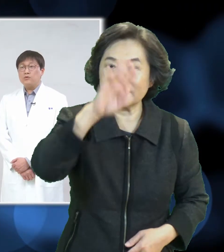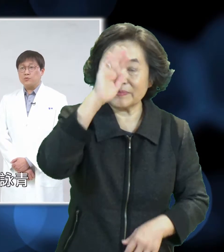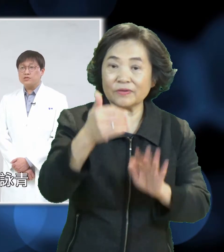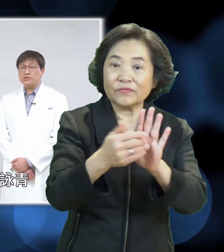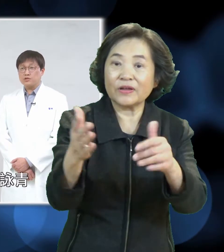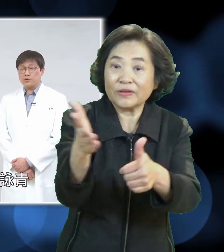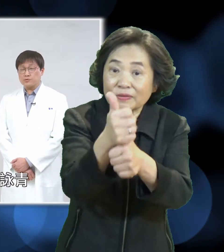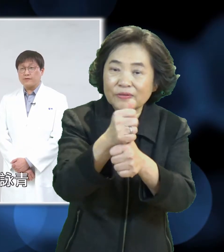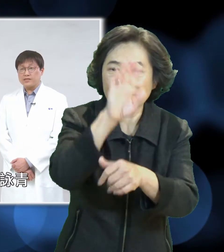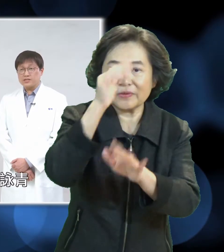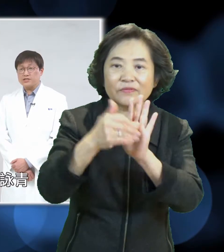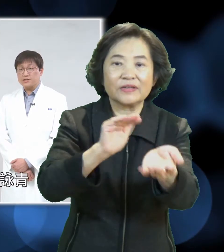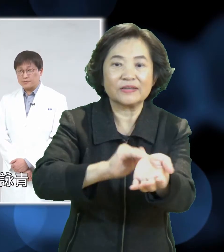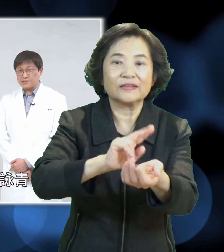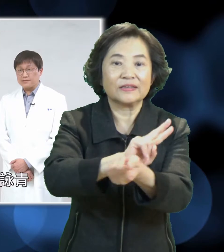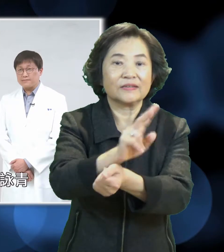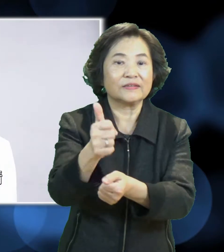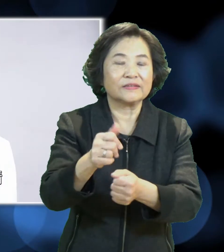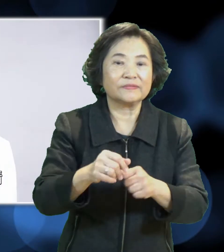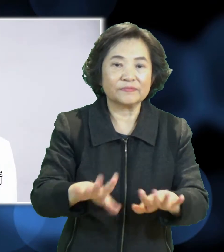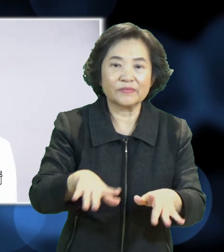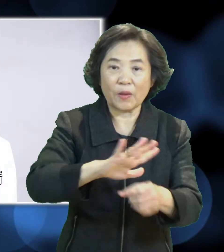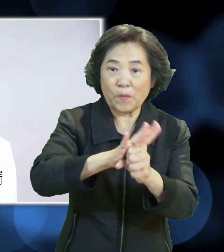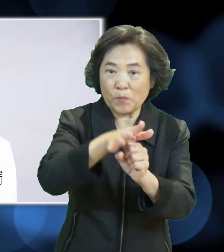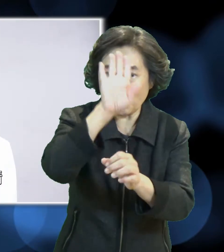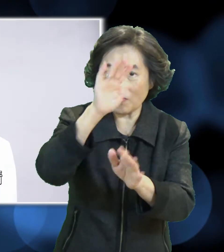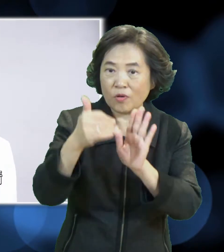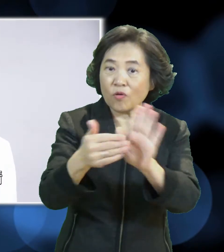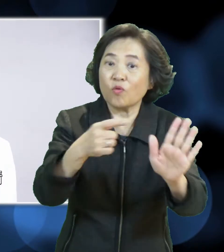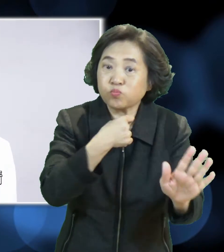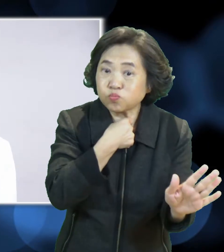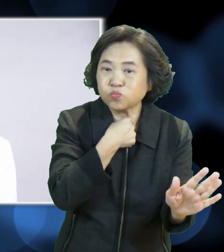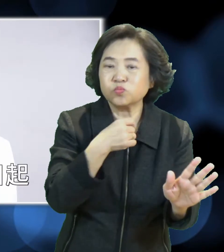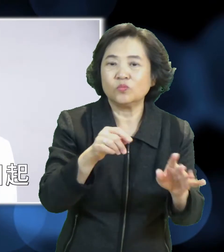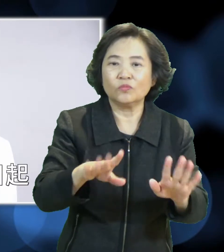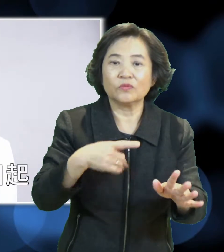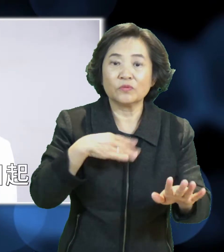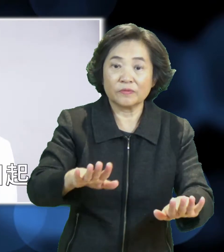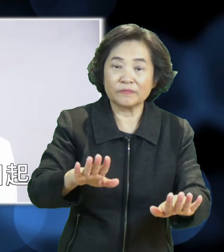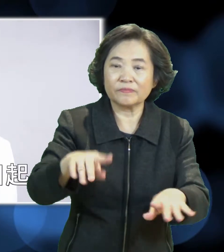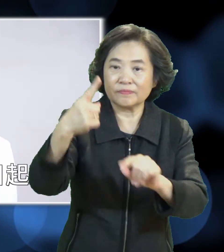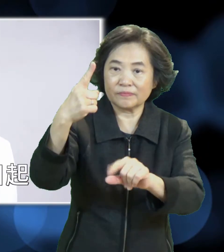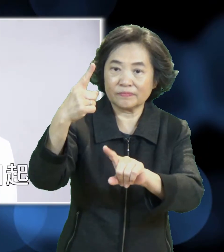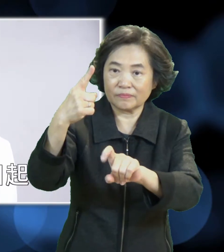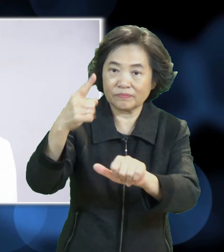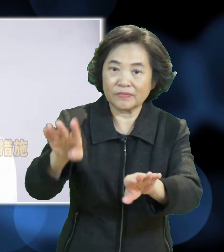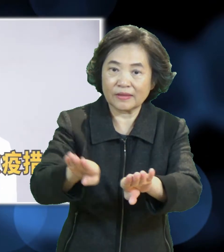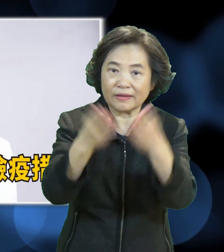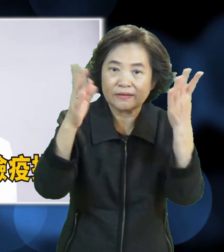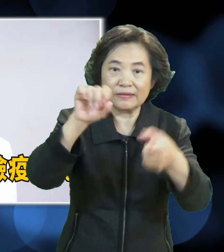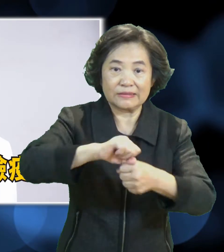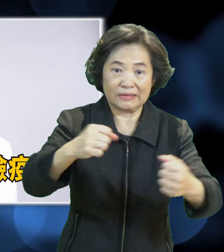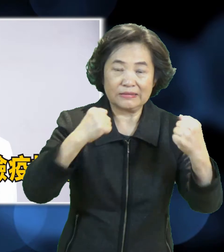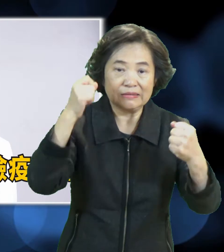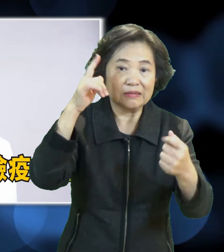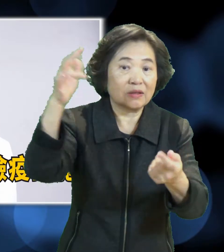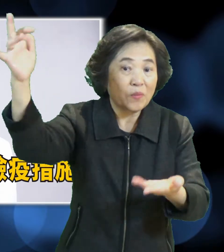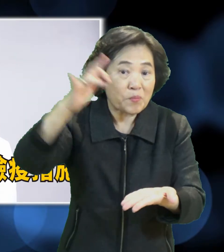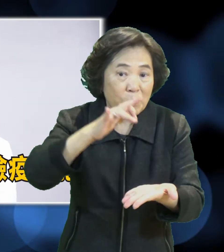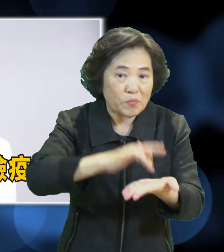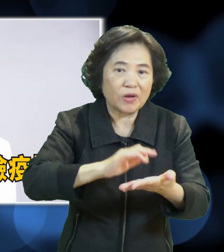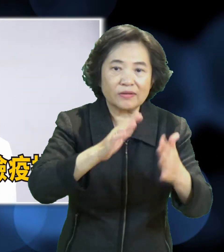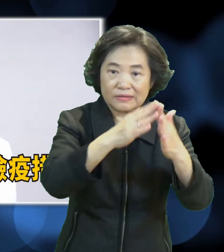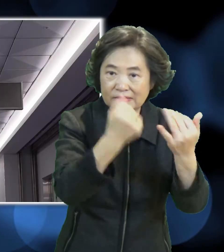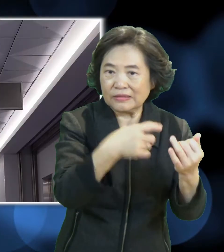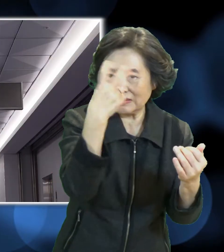家好，我是七冠书冯志先生林俊谦。防范 COVID-19 之前，我国从今年十五开始加强疫检联合居家